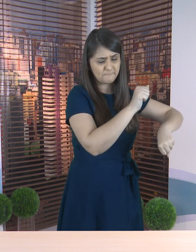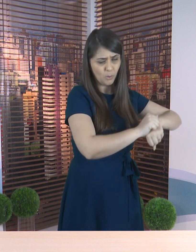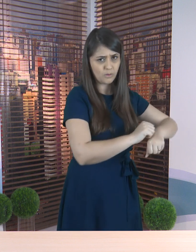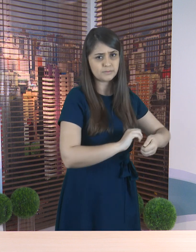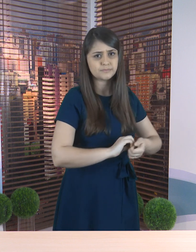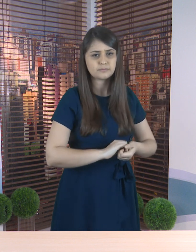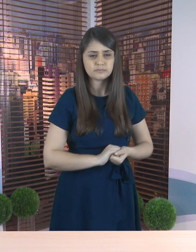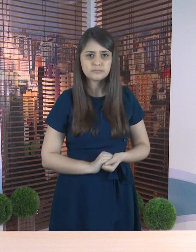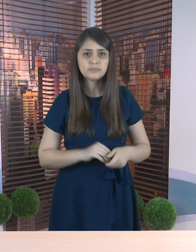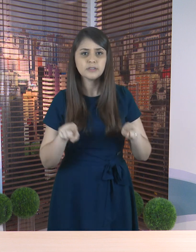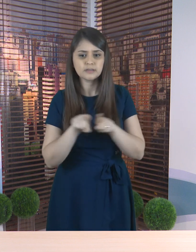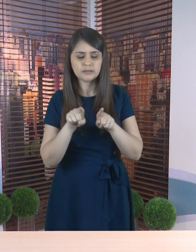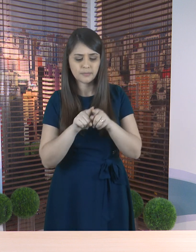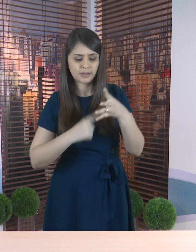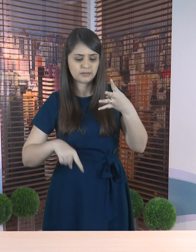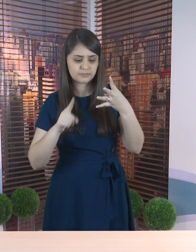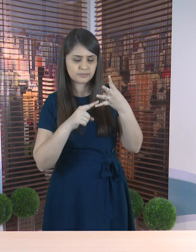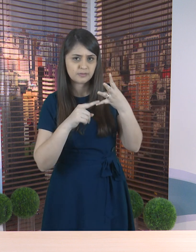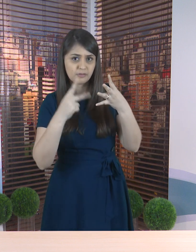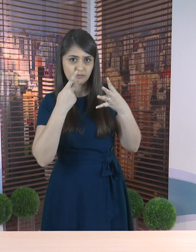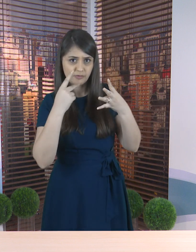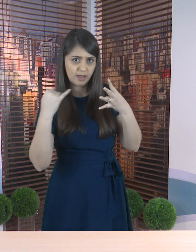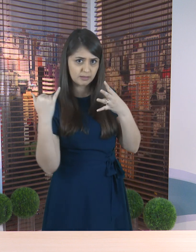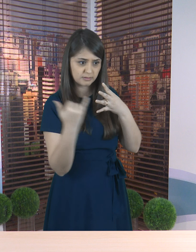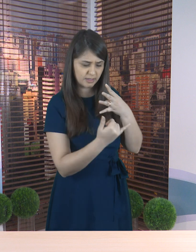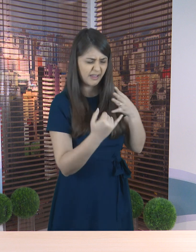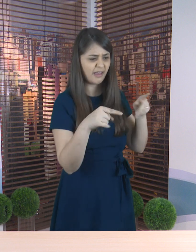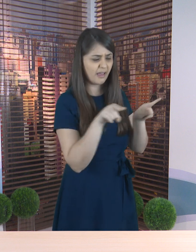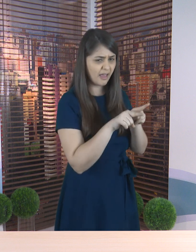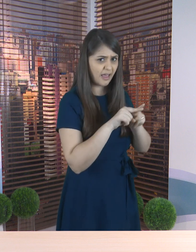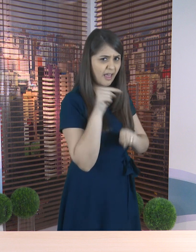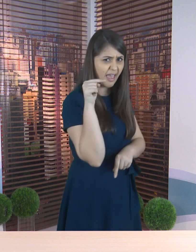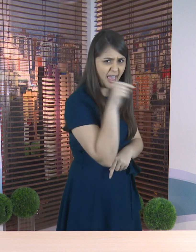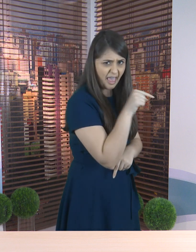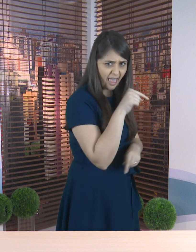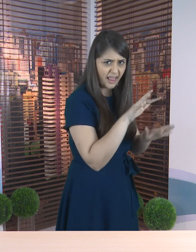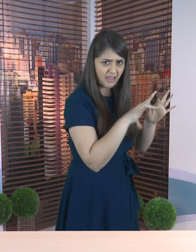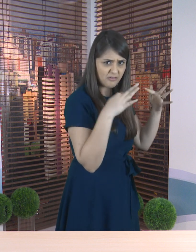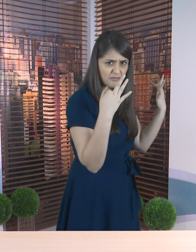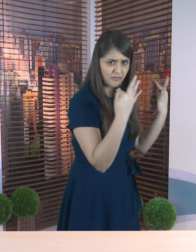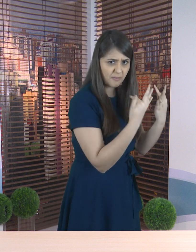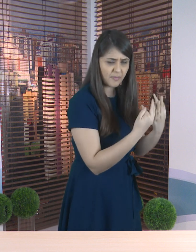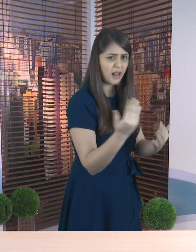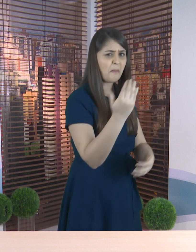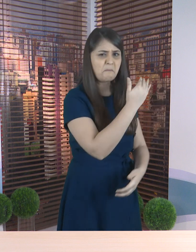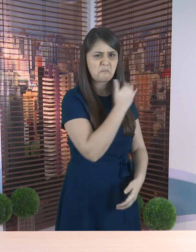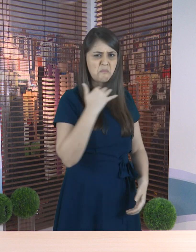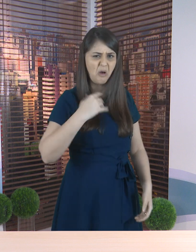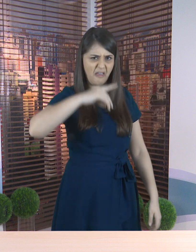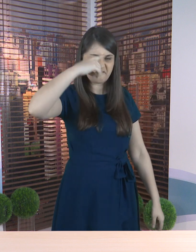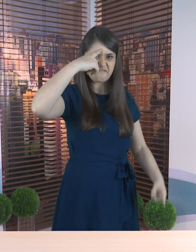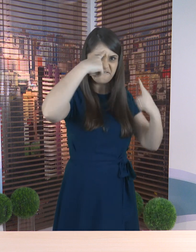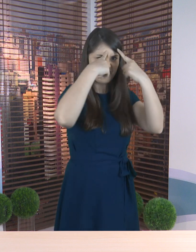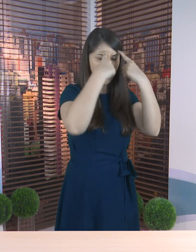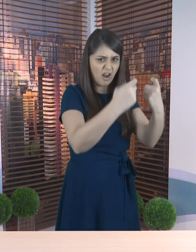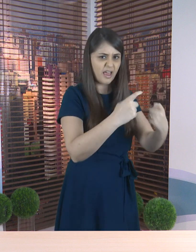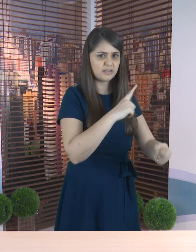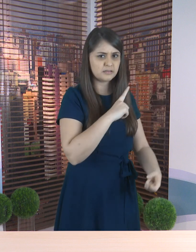forma serão destruídos. Observe o pensamento de Zofar em Jó, capítulo 20, versos